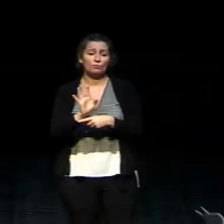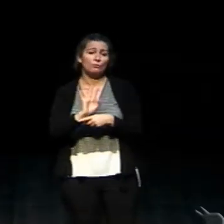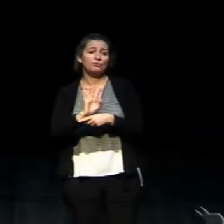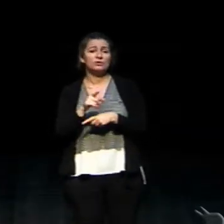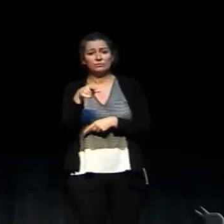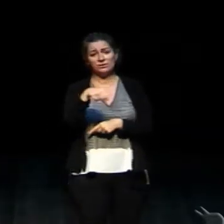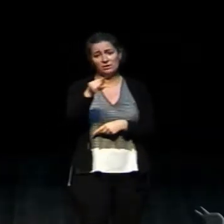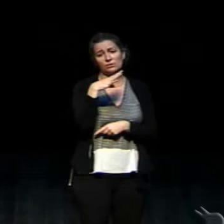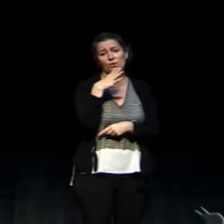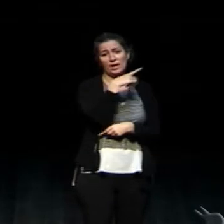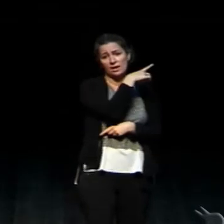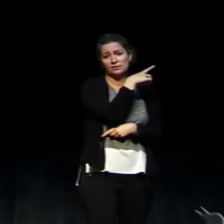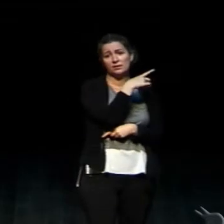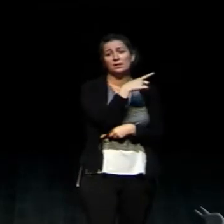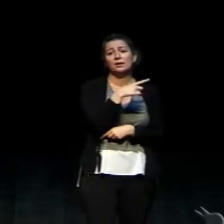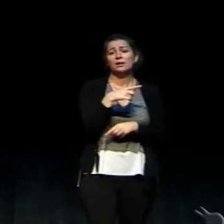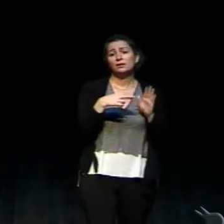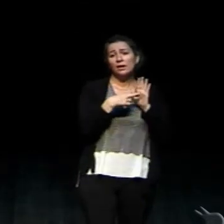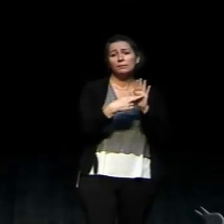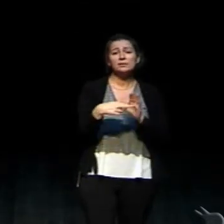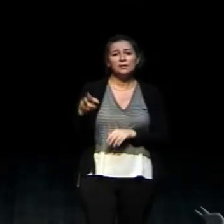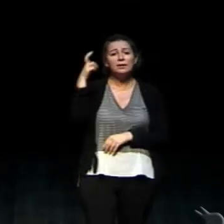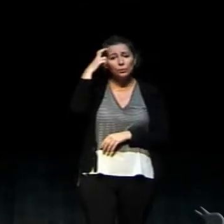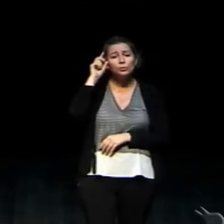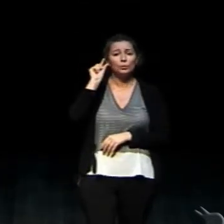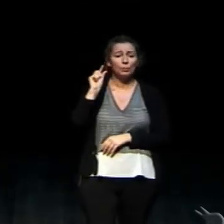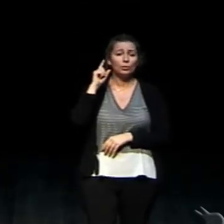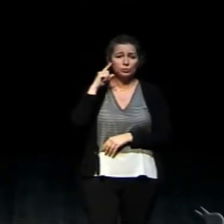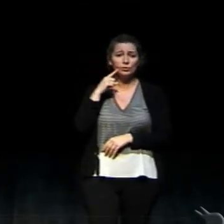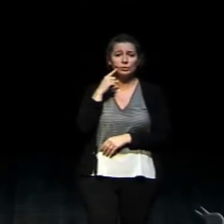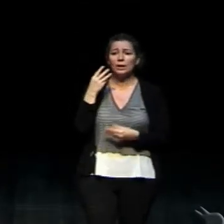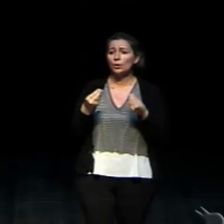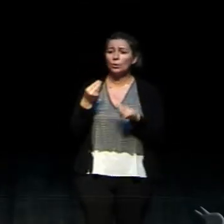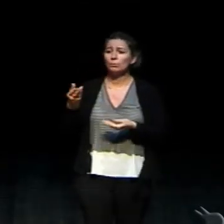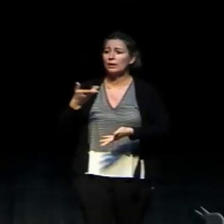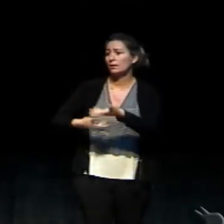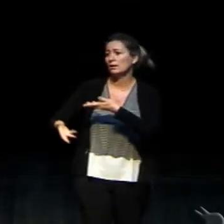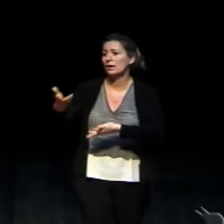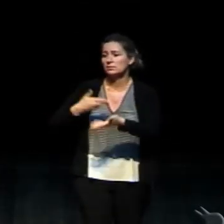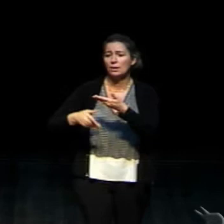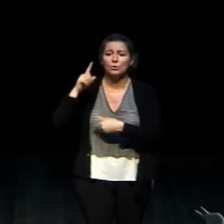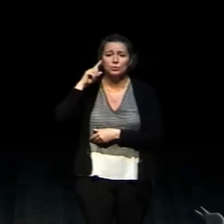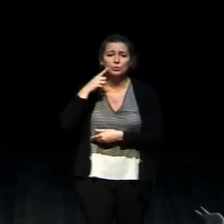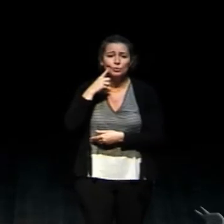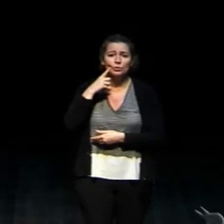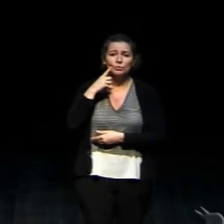interessante. Aqui, uma outra forma de texto é um texto em vídeo. Não sei se vocês conhecem esse